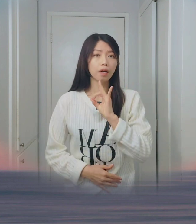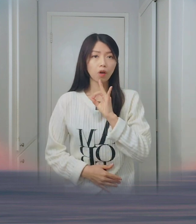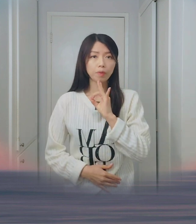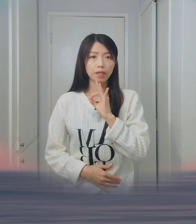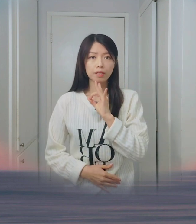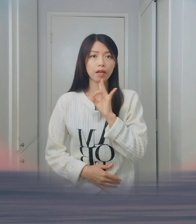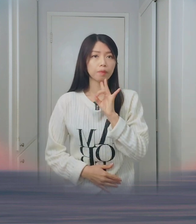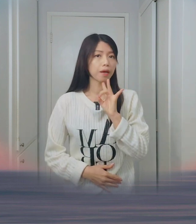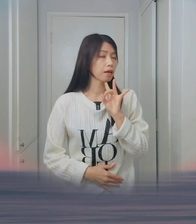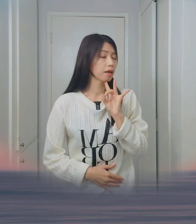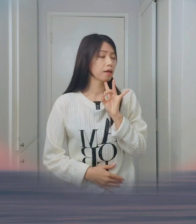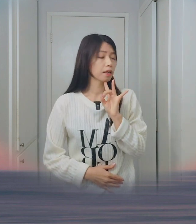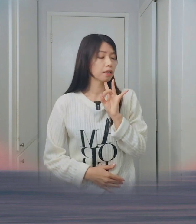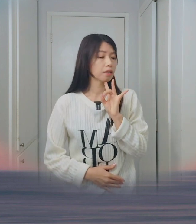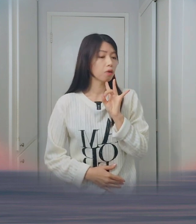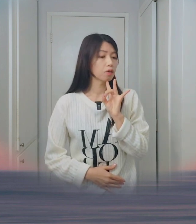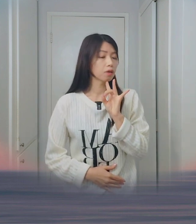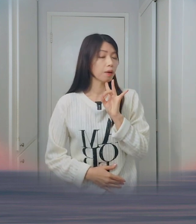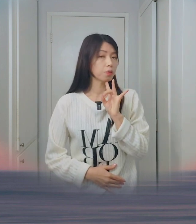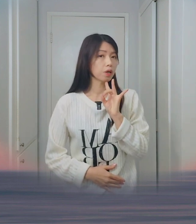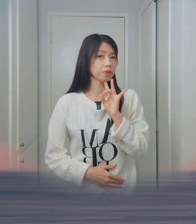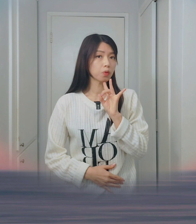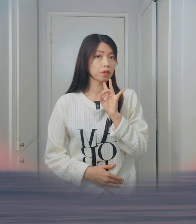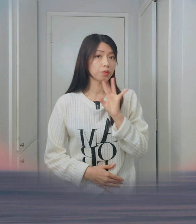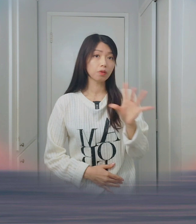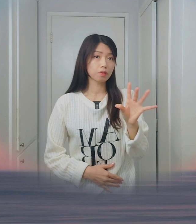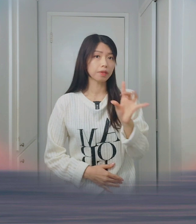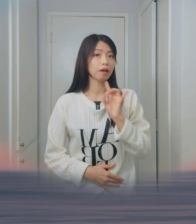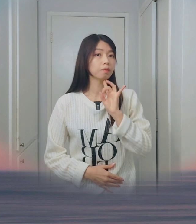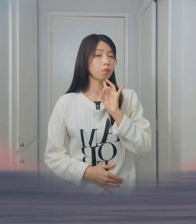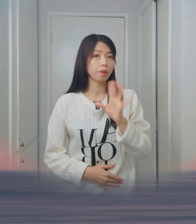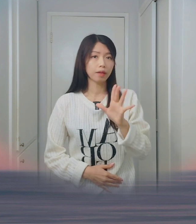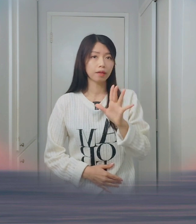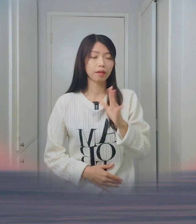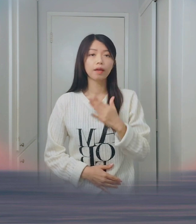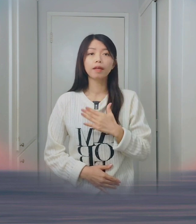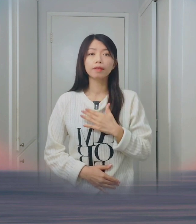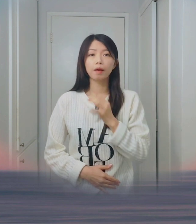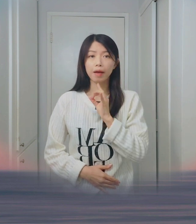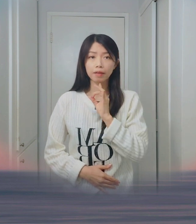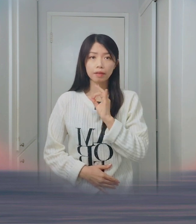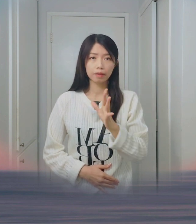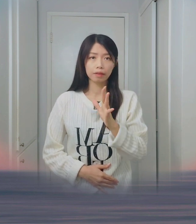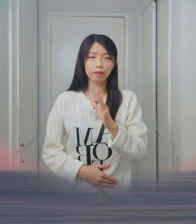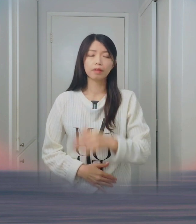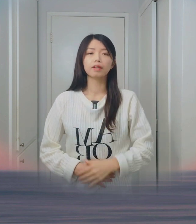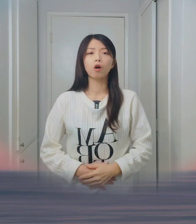검지를 턱 밑에 대신 다음에 이 상태에서 앞으로 가면서 손을 풀어주시면 돼요. 뭐뭐만,